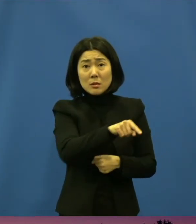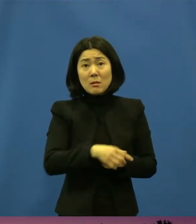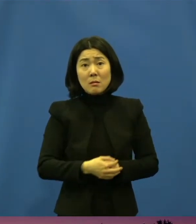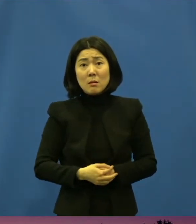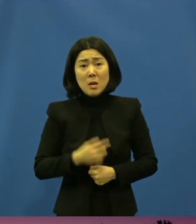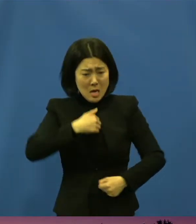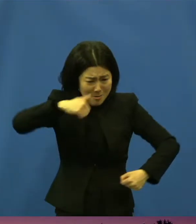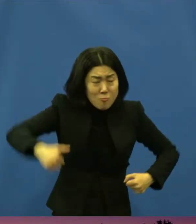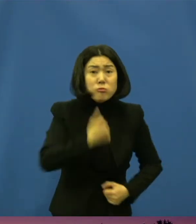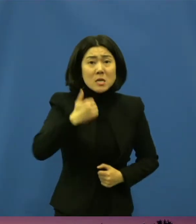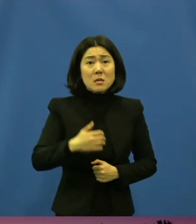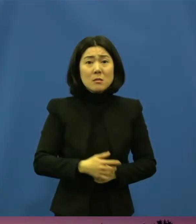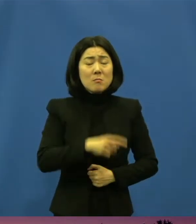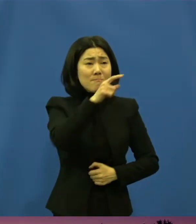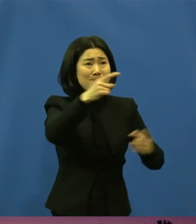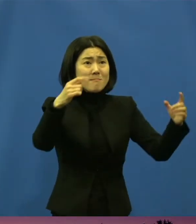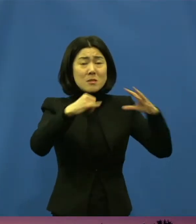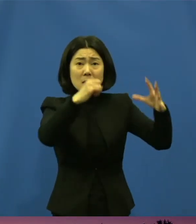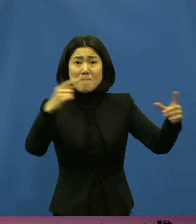우리의 사명이란 말이에요.